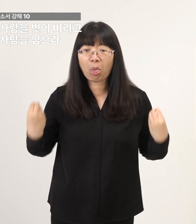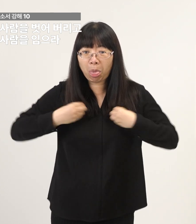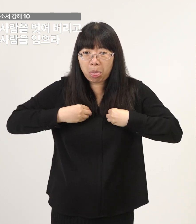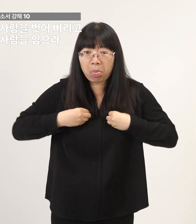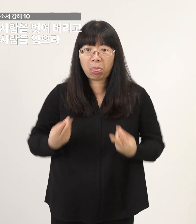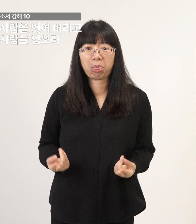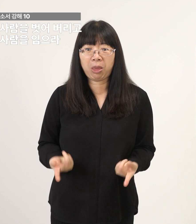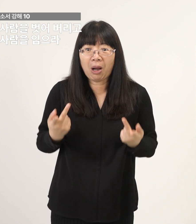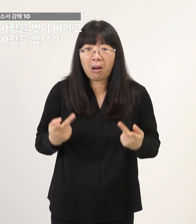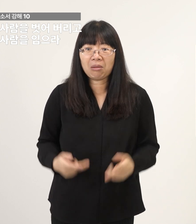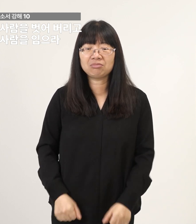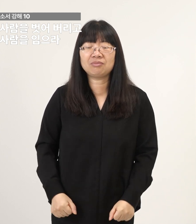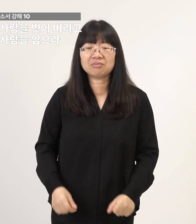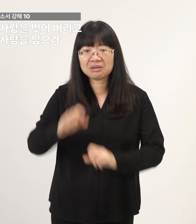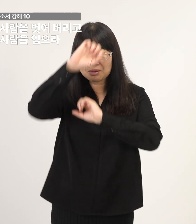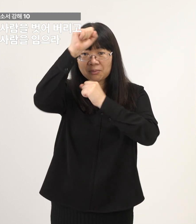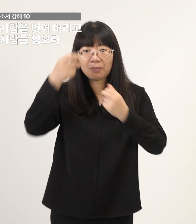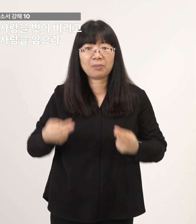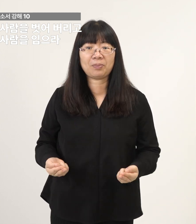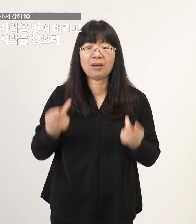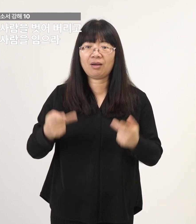없고 신발도 없고.